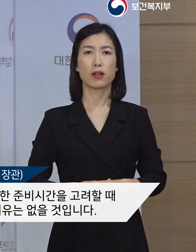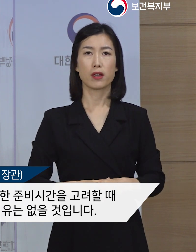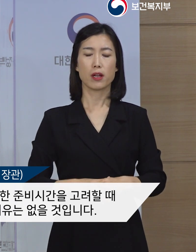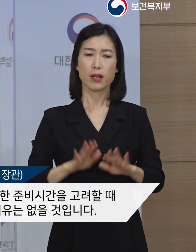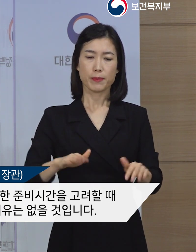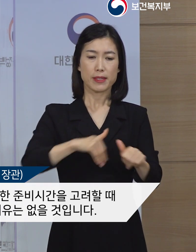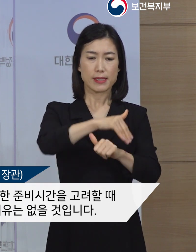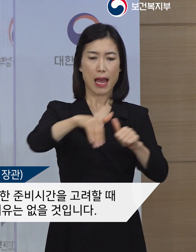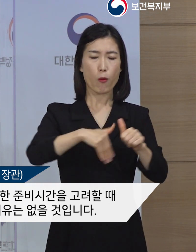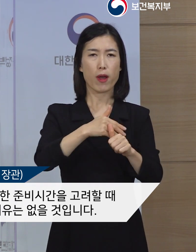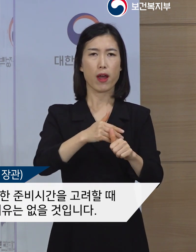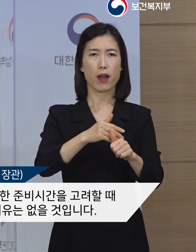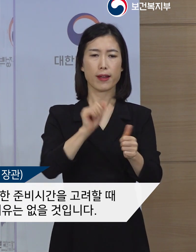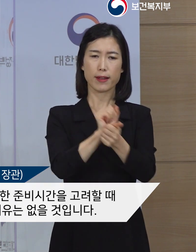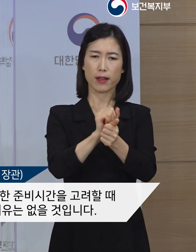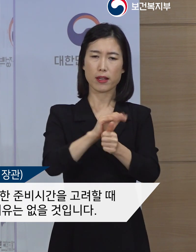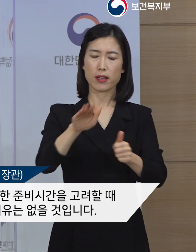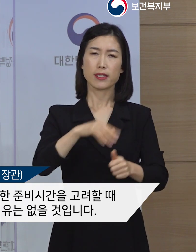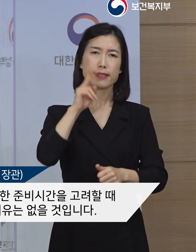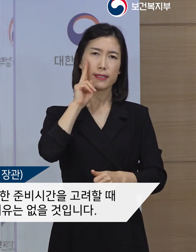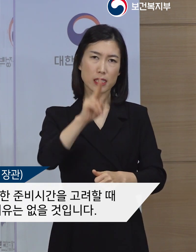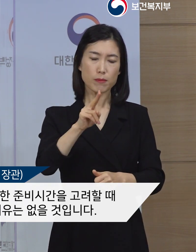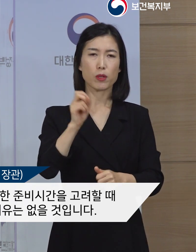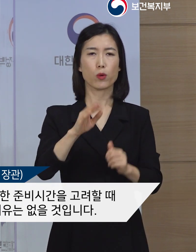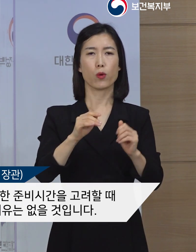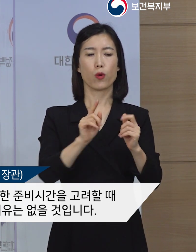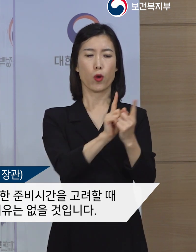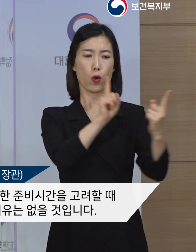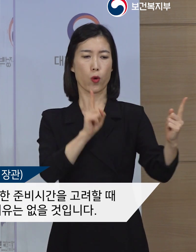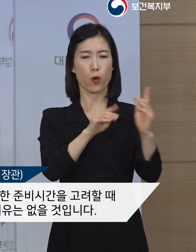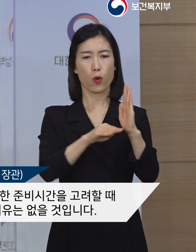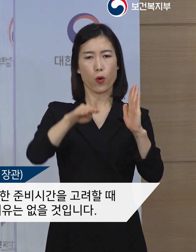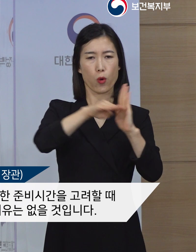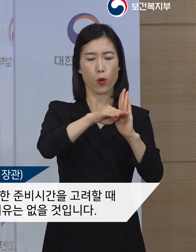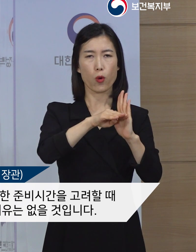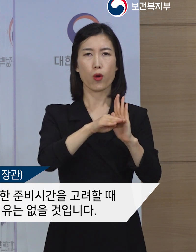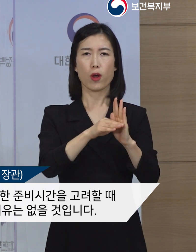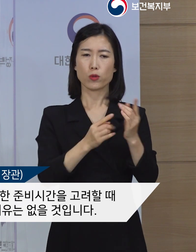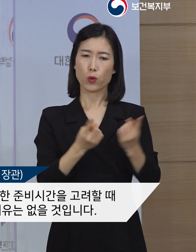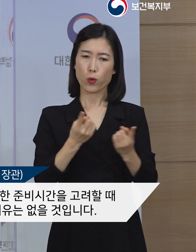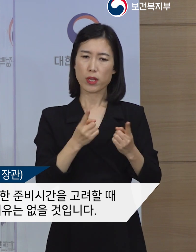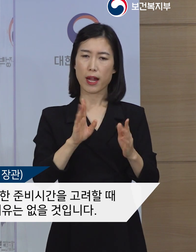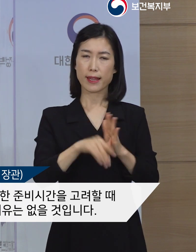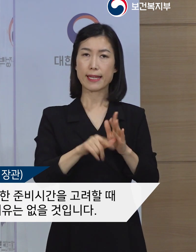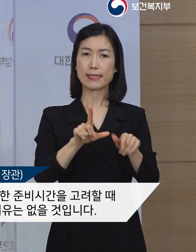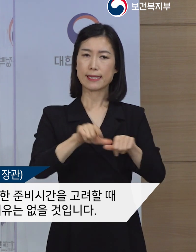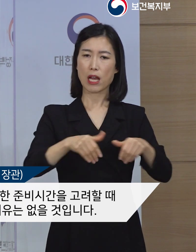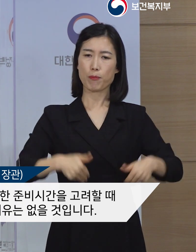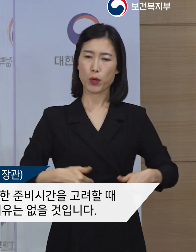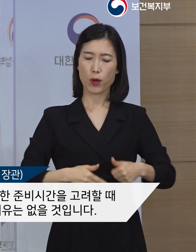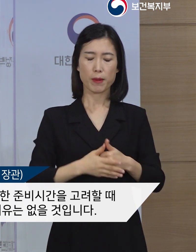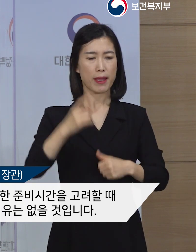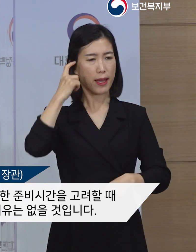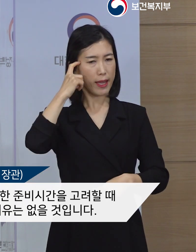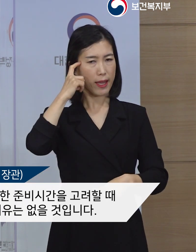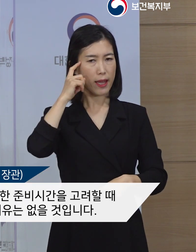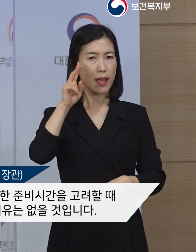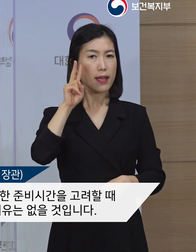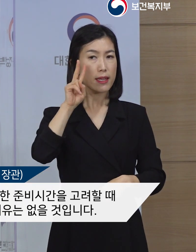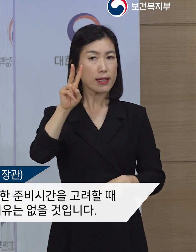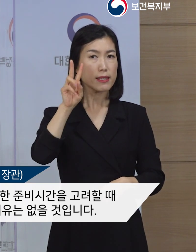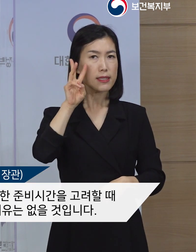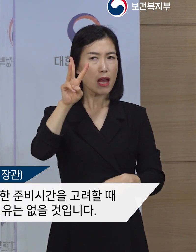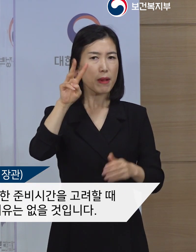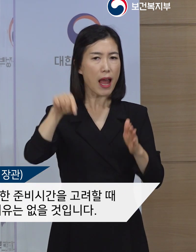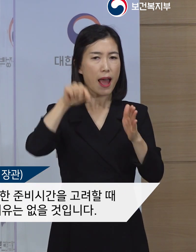상황의 심각성과 거리두기 상향 조정에 필요한 준비 시간을 고려할 때 2, 3일 내에